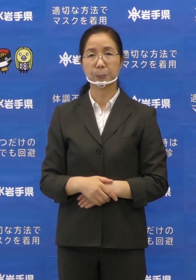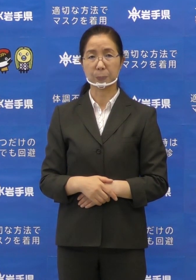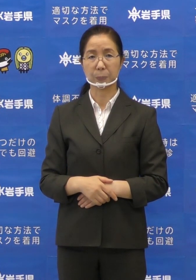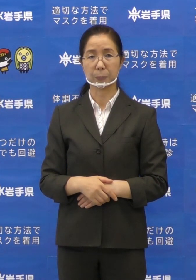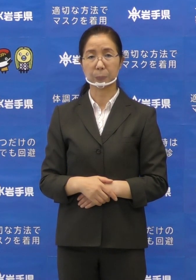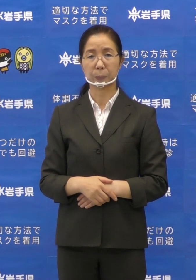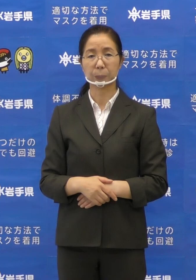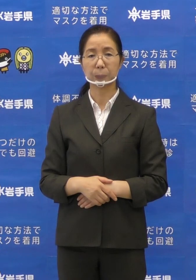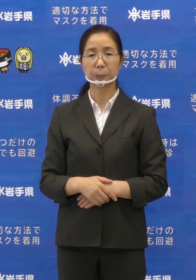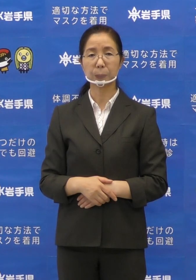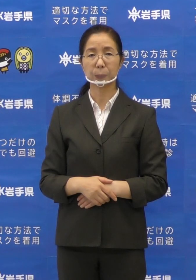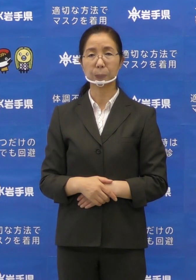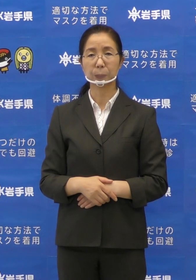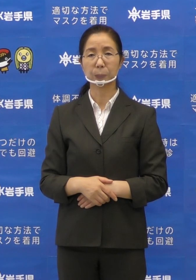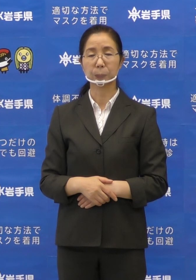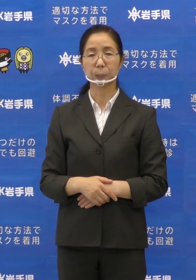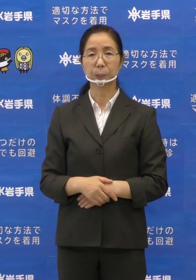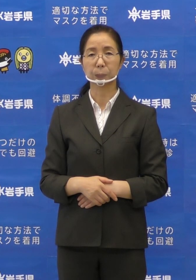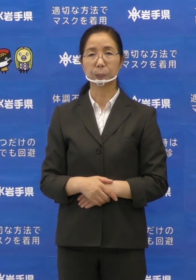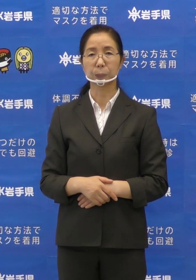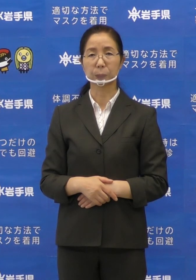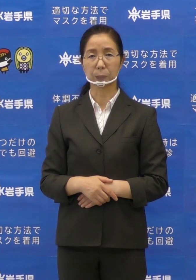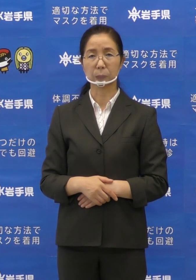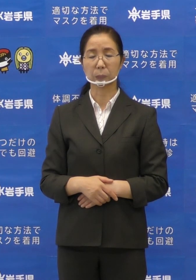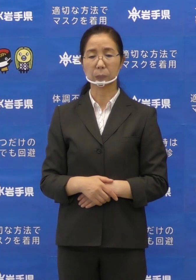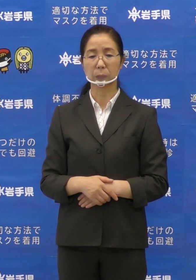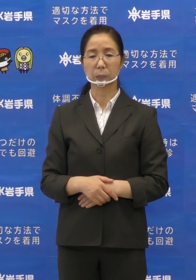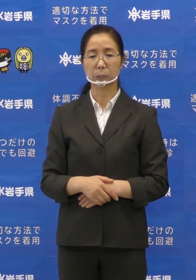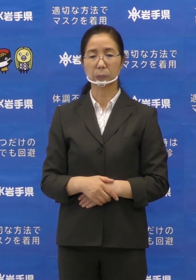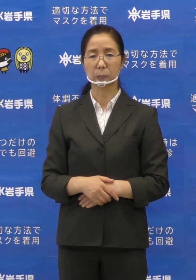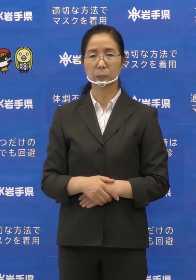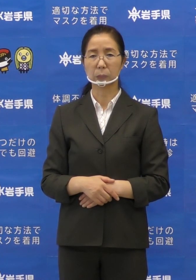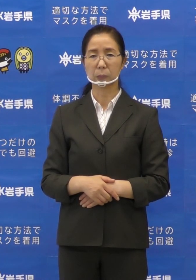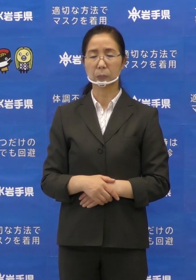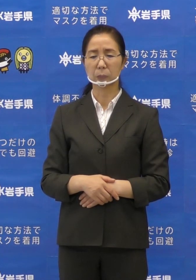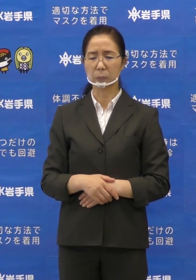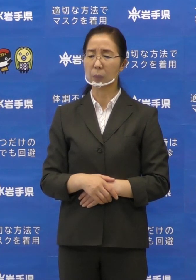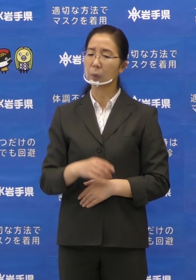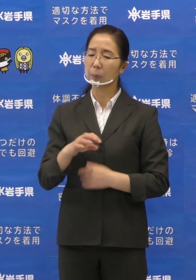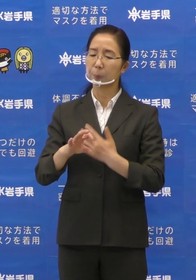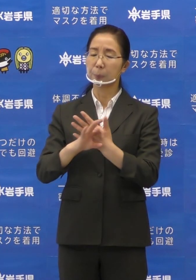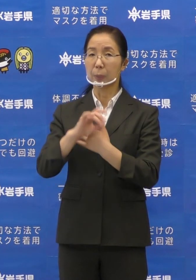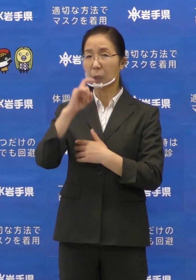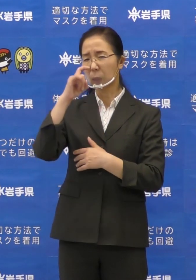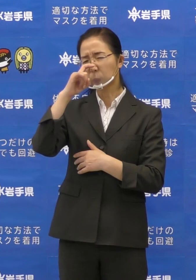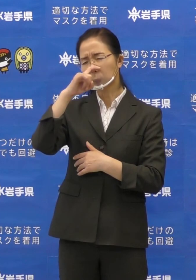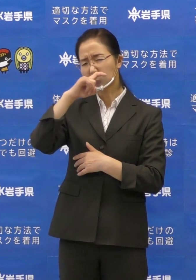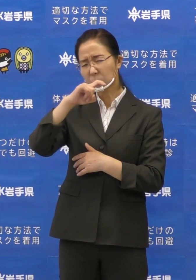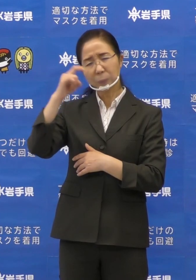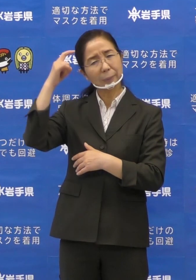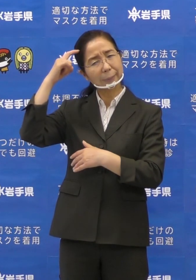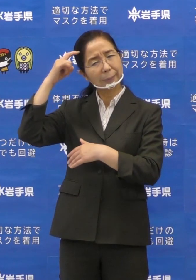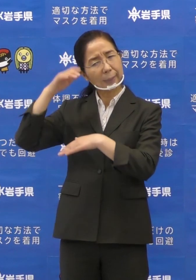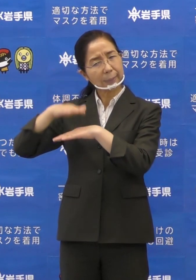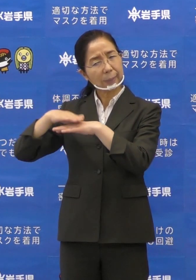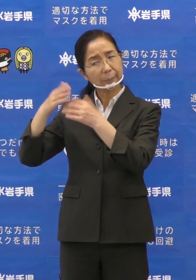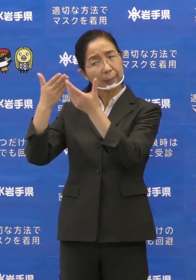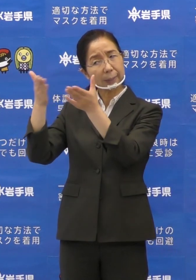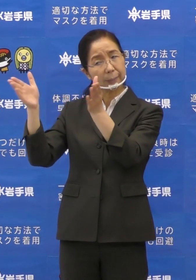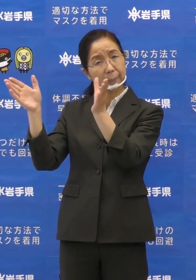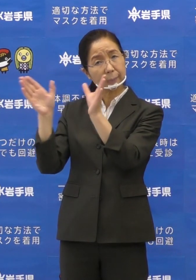いましてですね、つまり古い世代に考えつかないようなこと